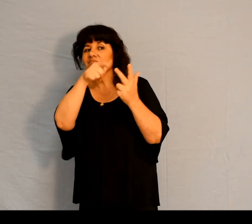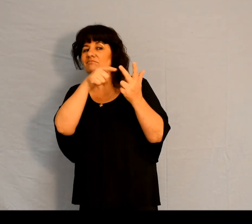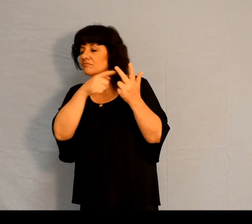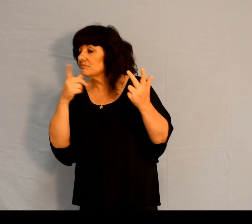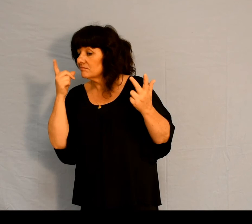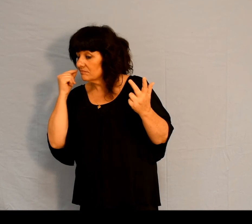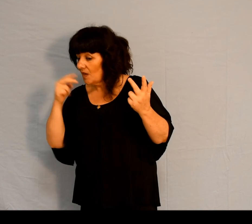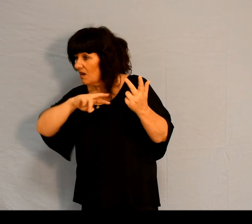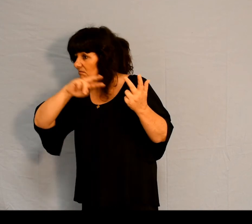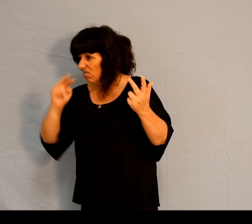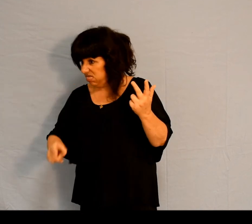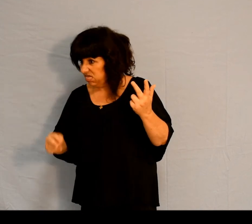des bandits ?